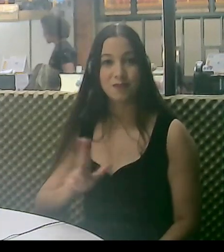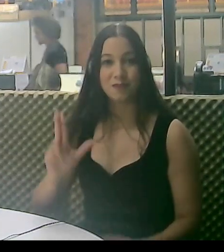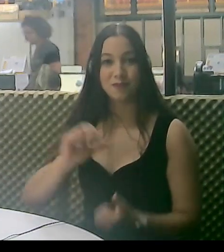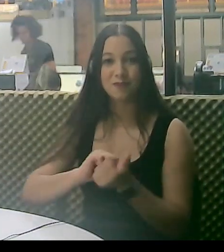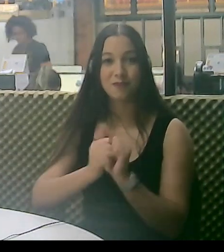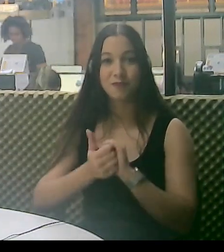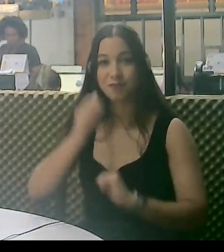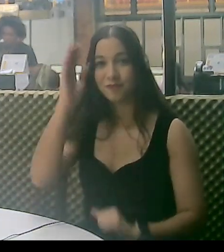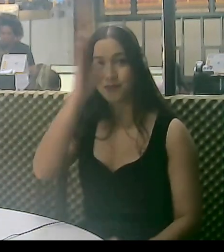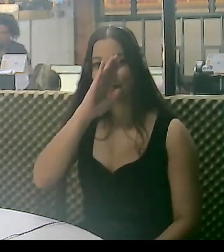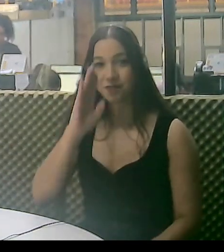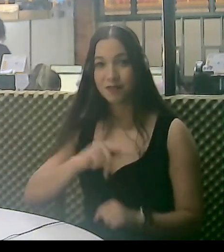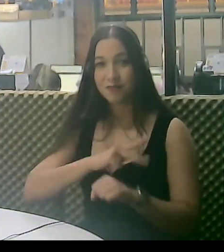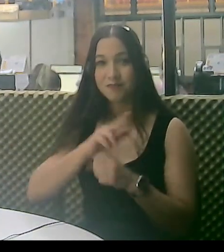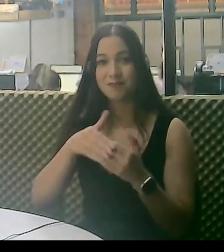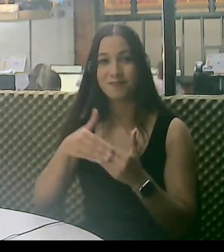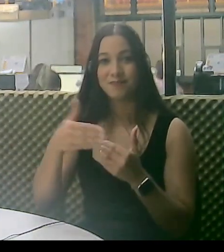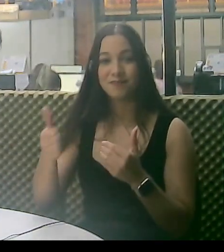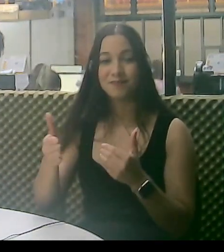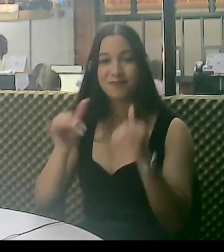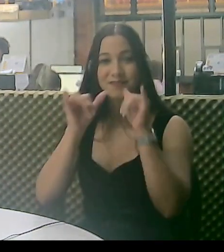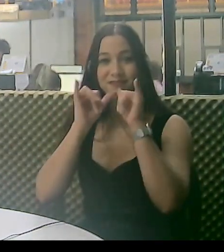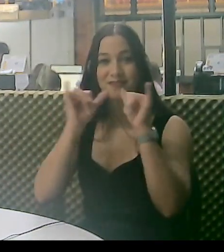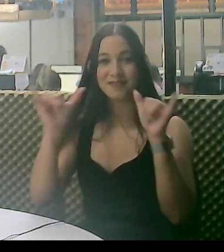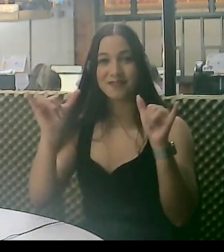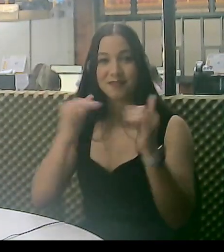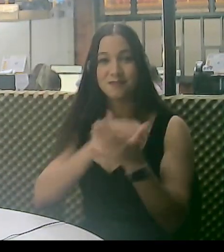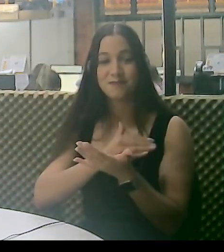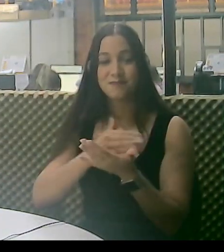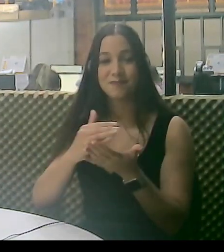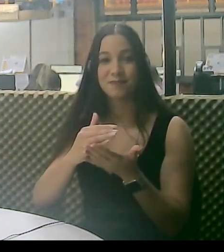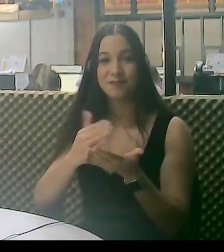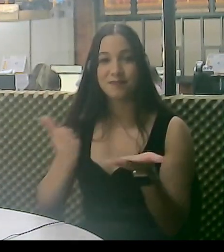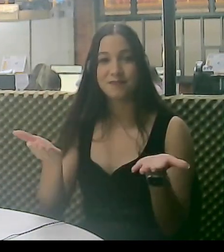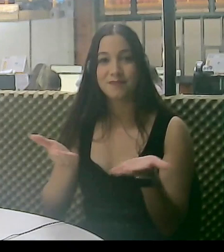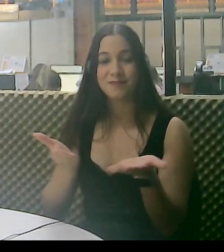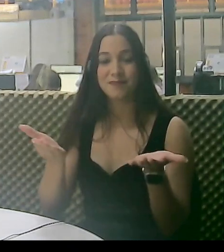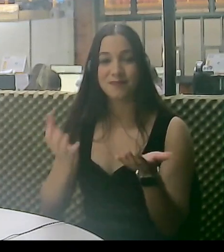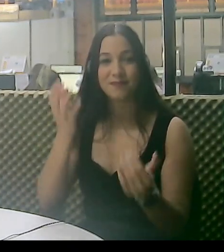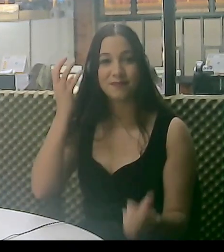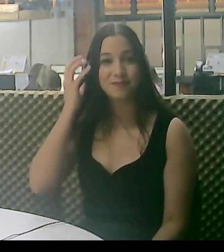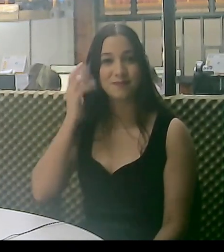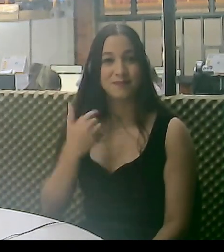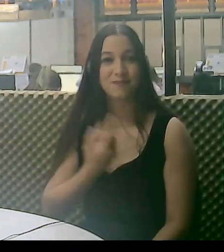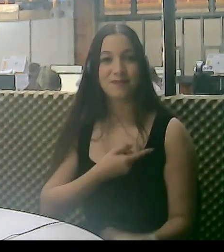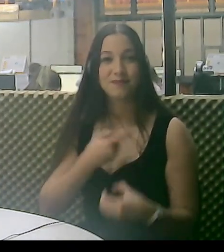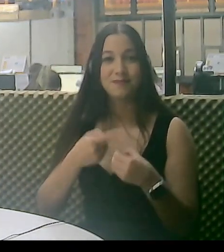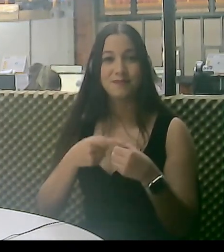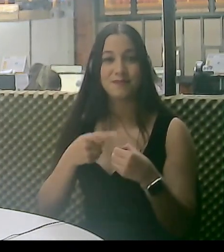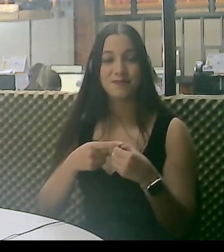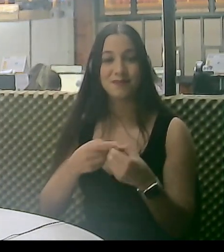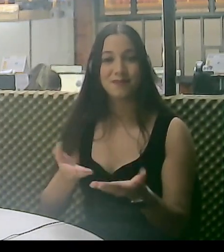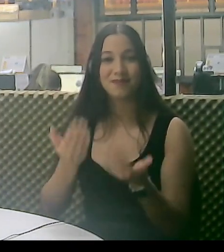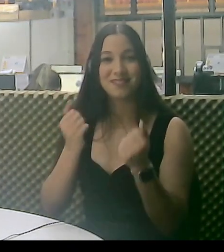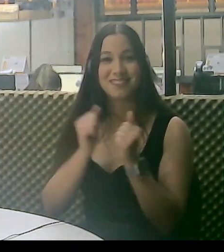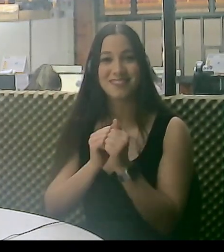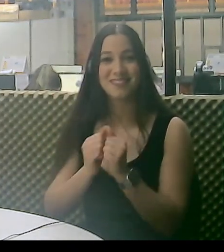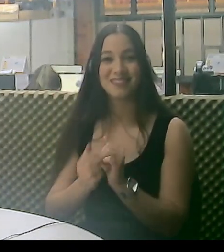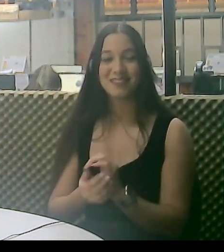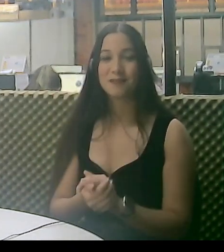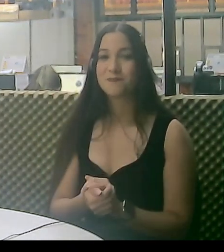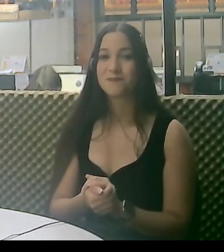esporte nacional e internacional. Essas e outras notícias a partir de agora na Rádio Nossa Cidade. Vem com a